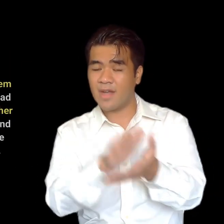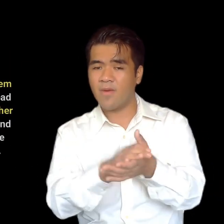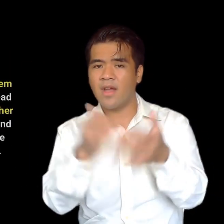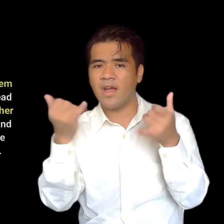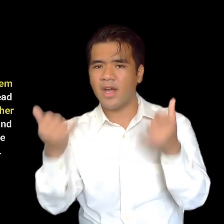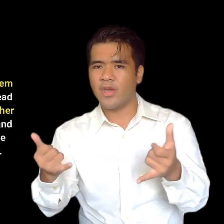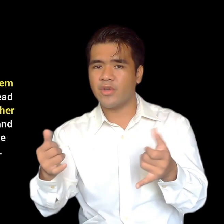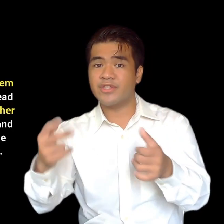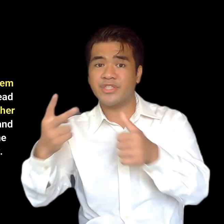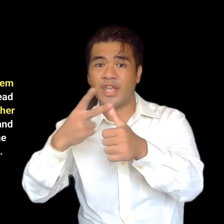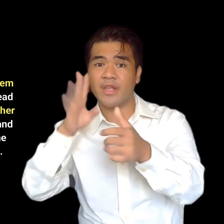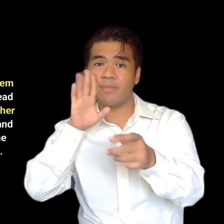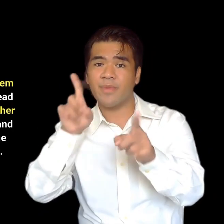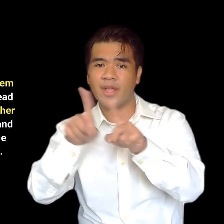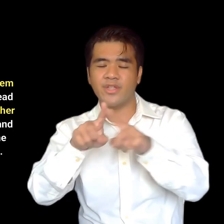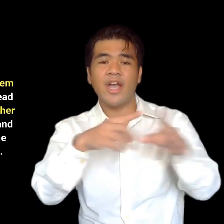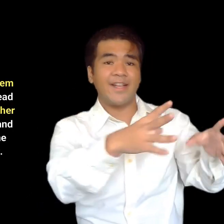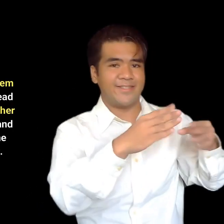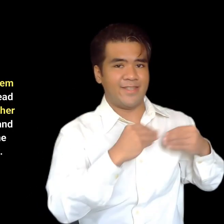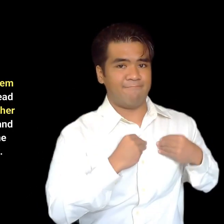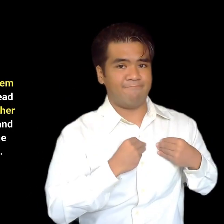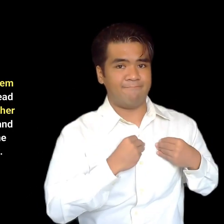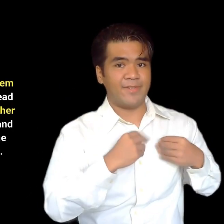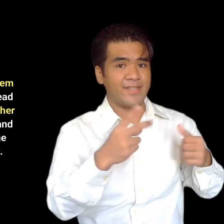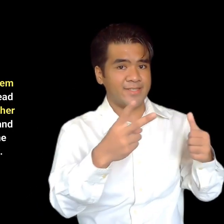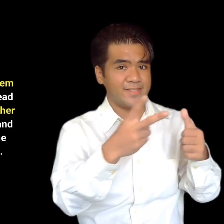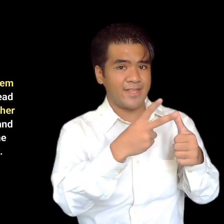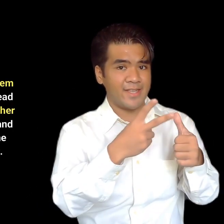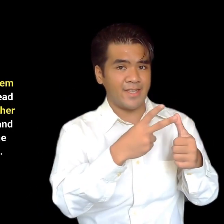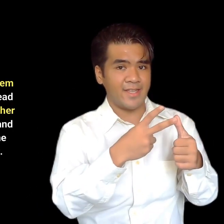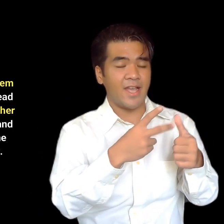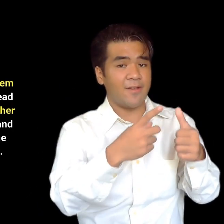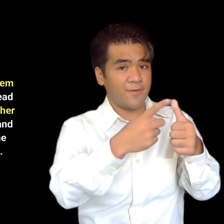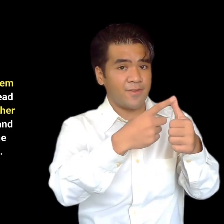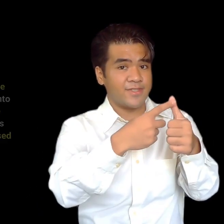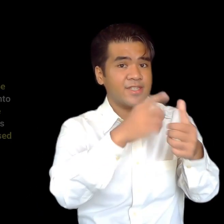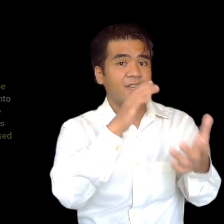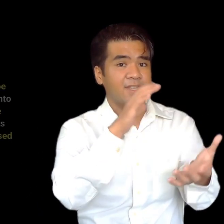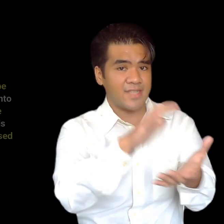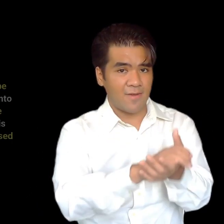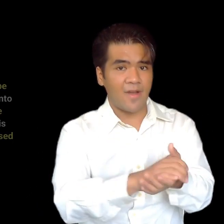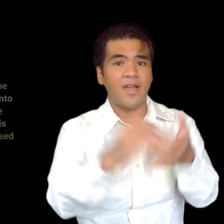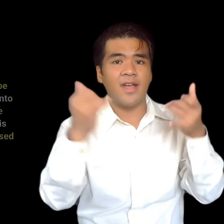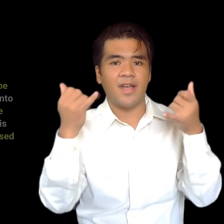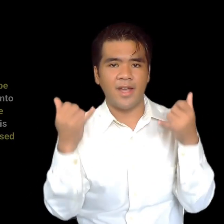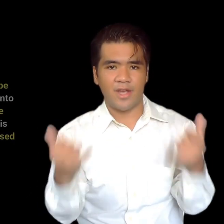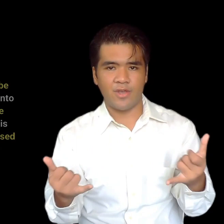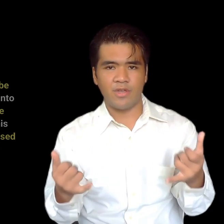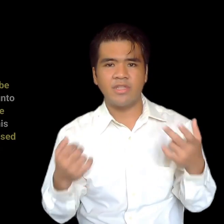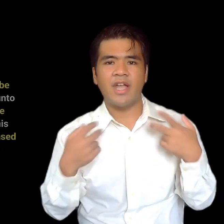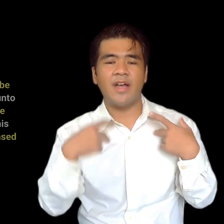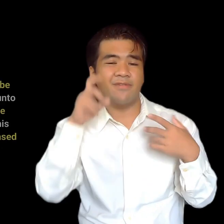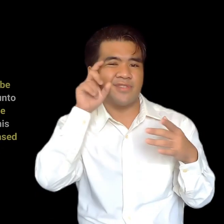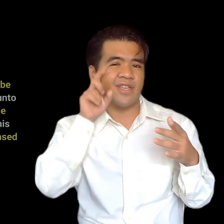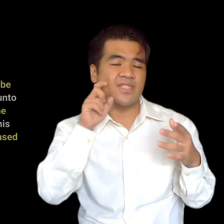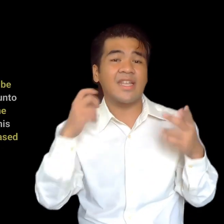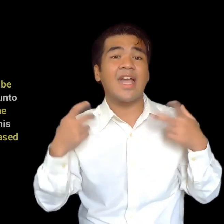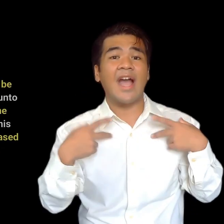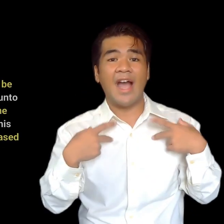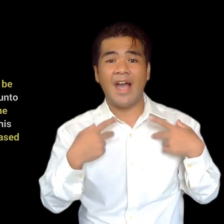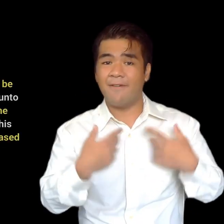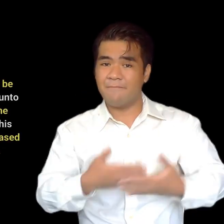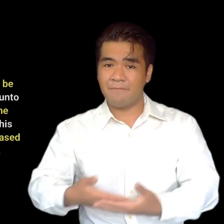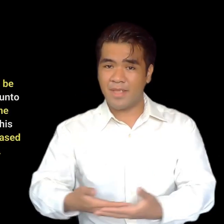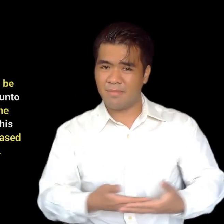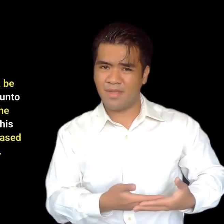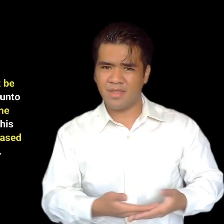walang anak ay pinahihintulutan at hinihikayat na pakasalan ang balo. Alam ni Onan na hindi ituturing na kanya